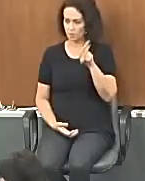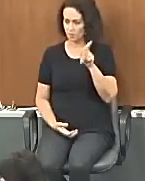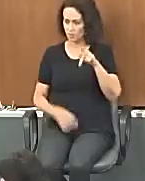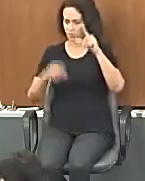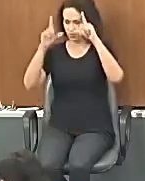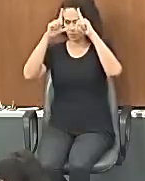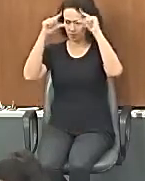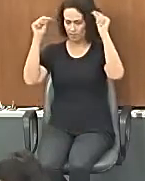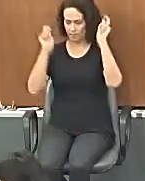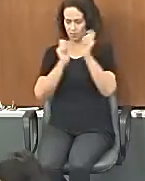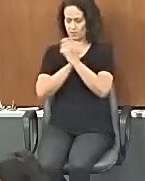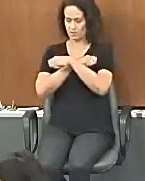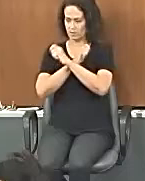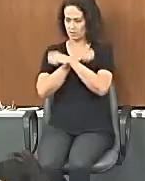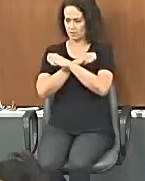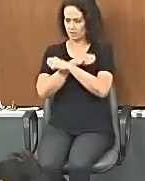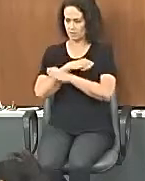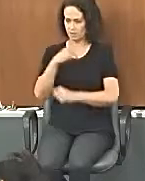minas